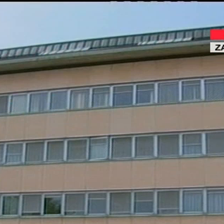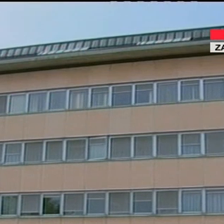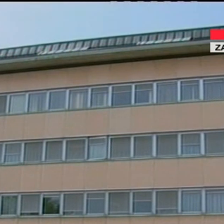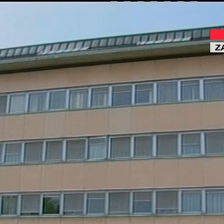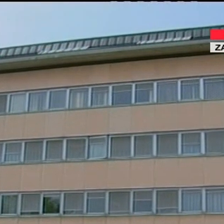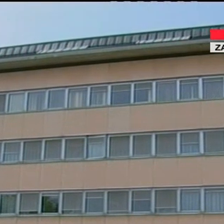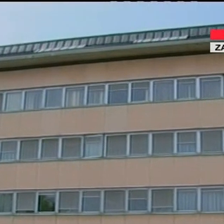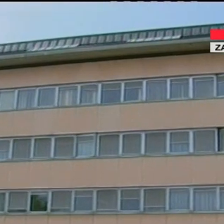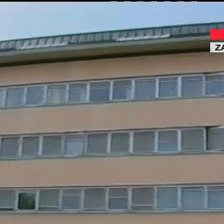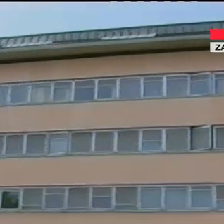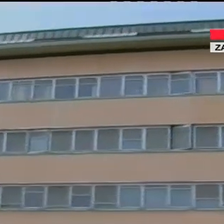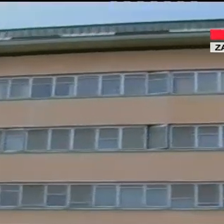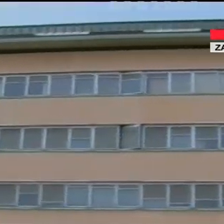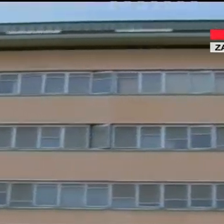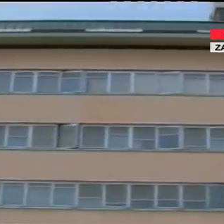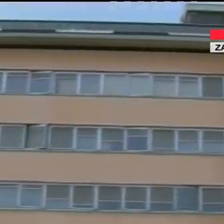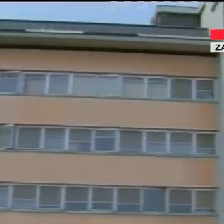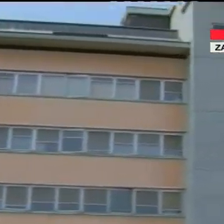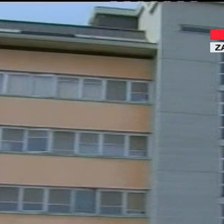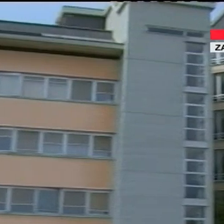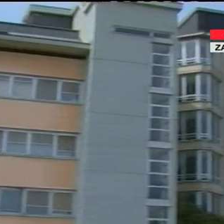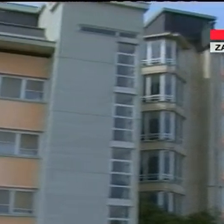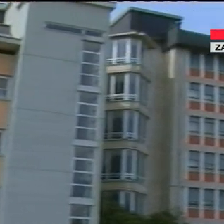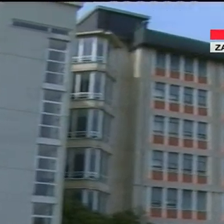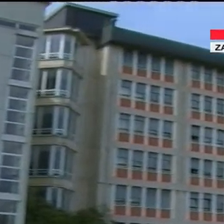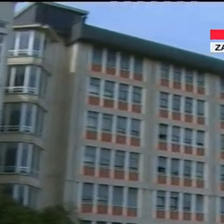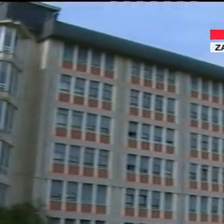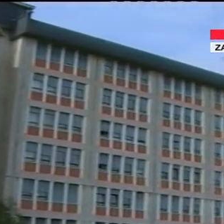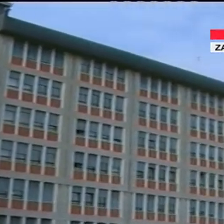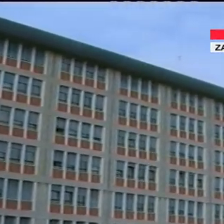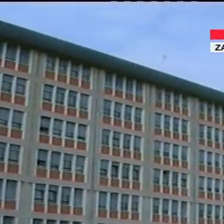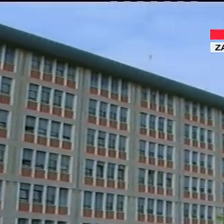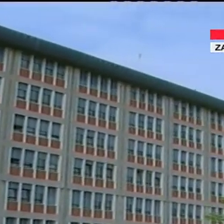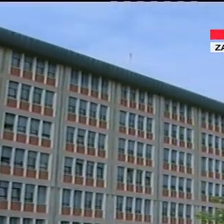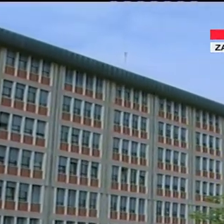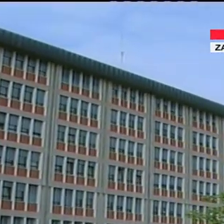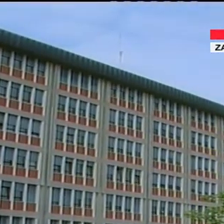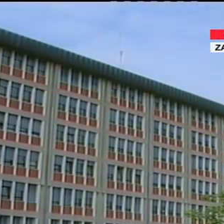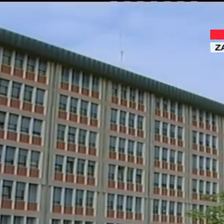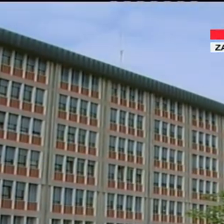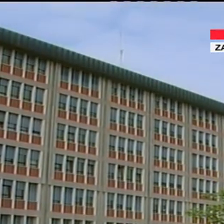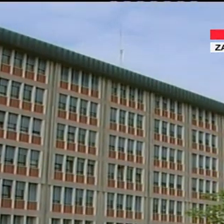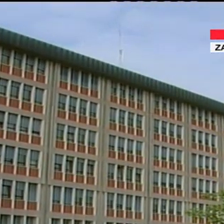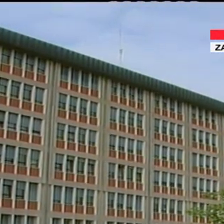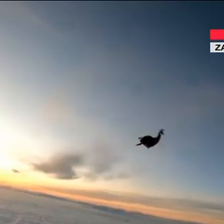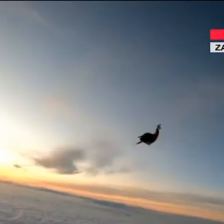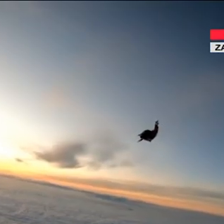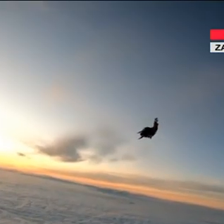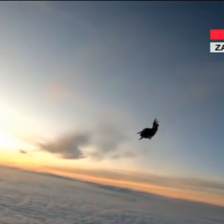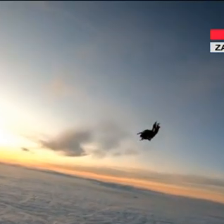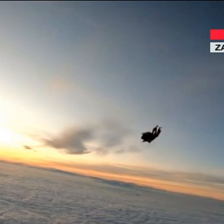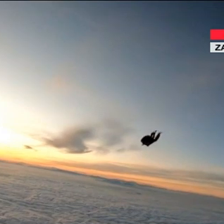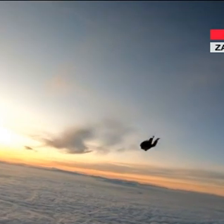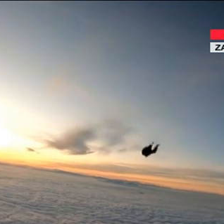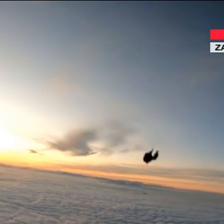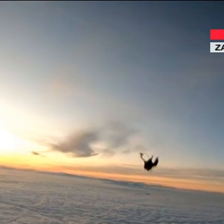portato via con l'eliambulanza e attualmente ricoverato in prognosi riservata al San Bortolo. All'aeroporto di Thiene erano presenti molte persone, data